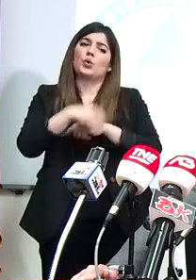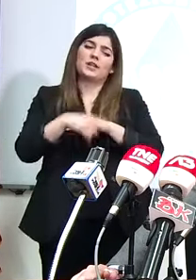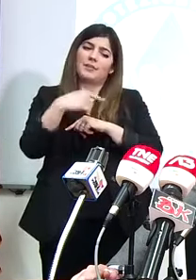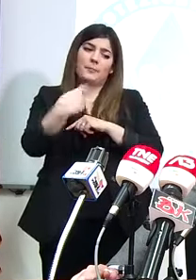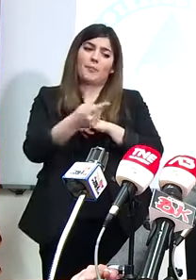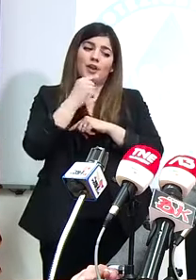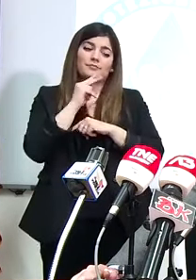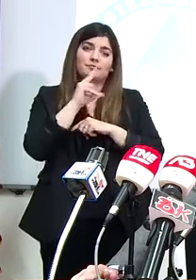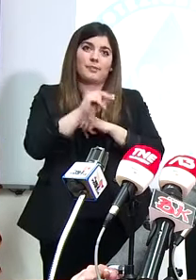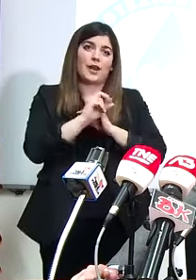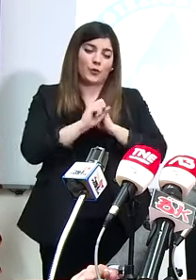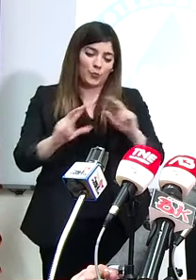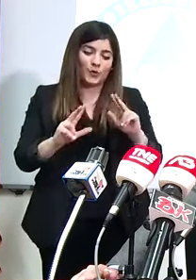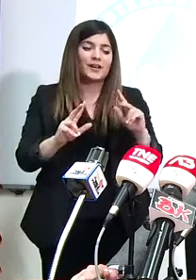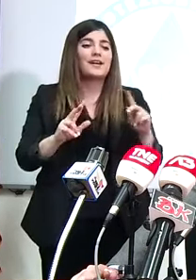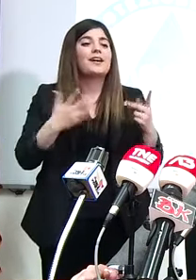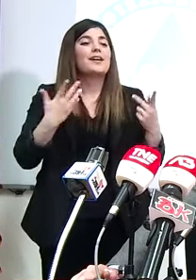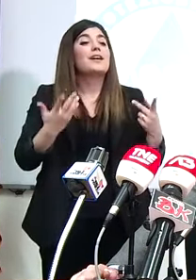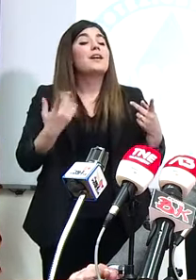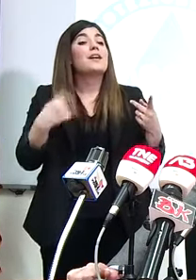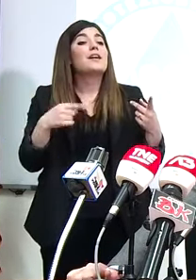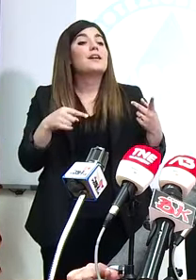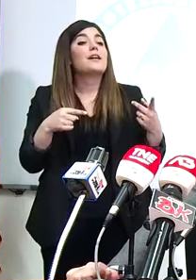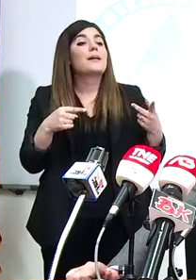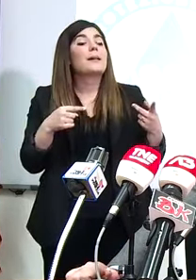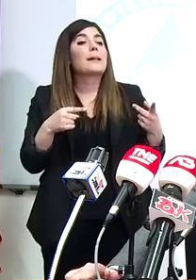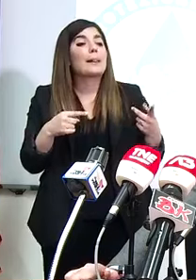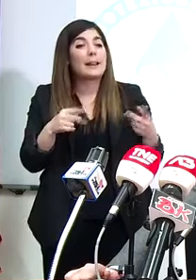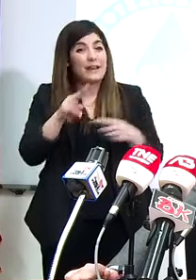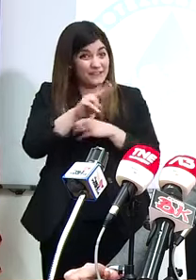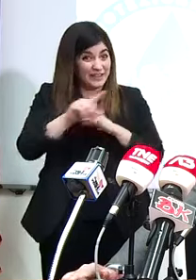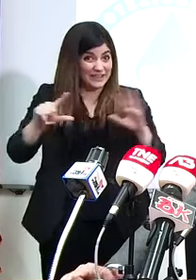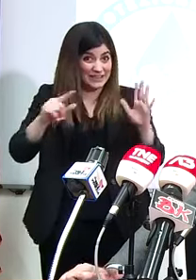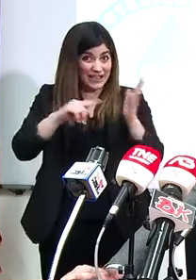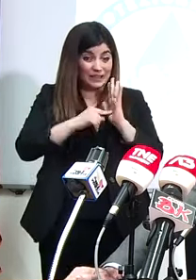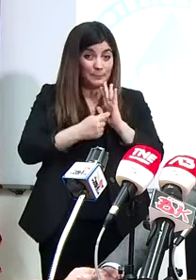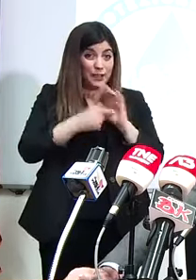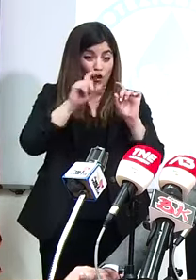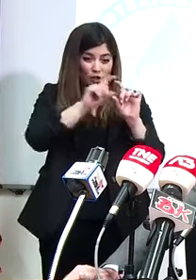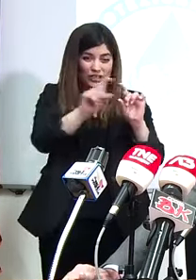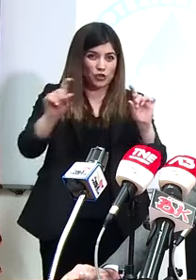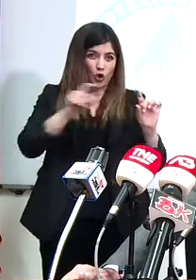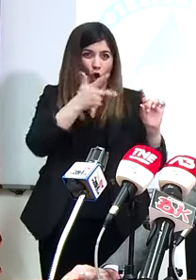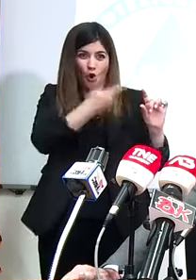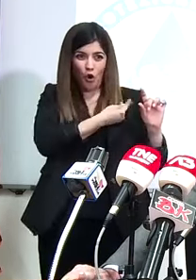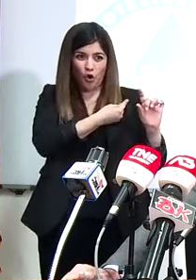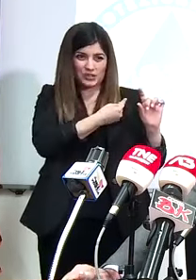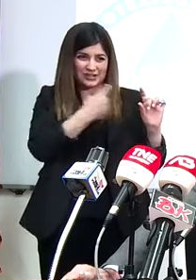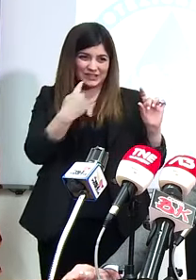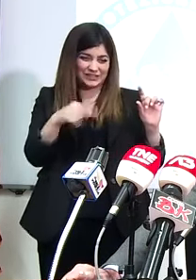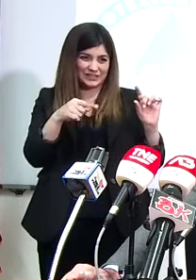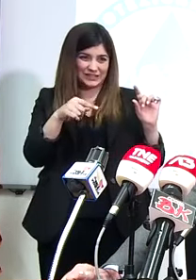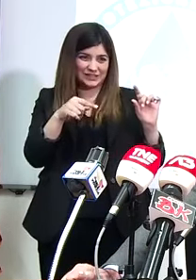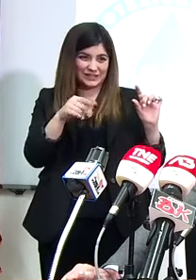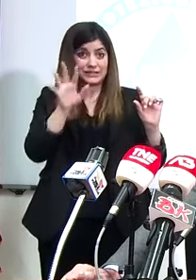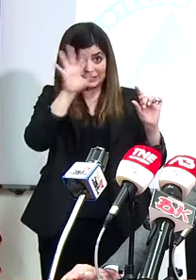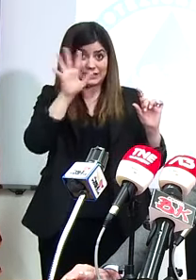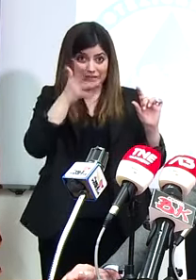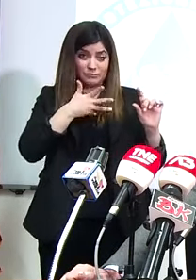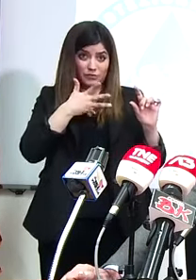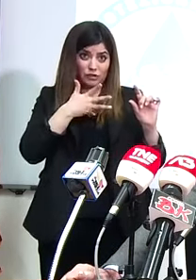capire l'eventuale fornitura di questi 27 milioni di dosi che secondo appunto gli intermediari ci sono sul mercato